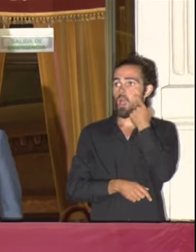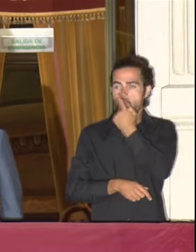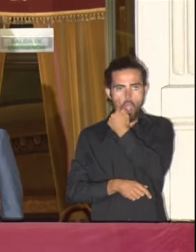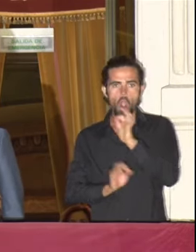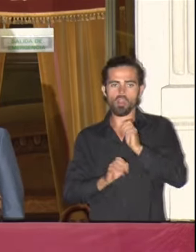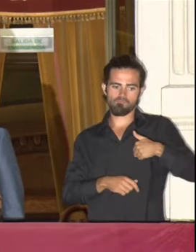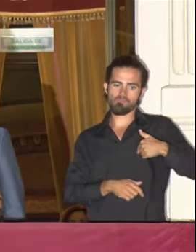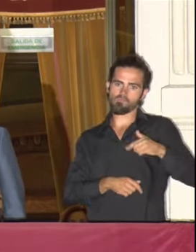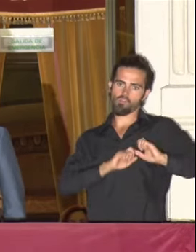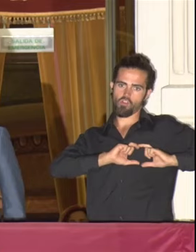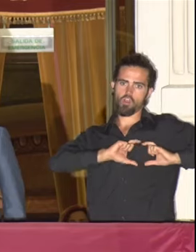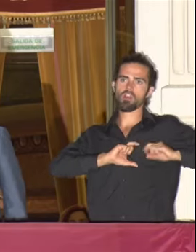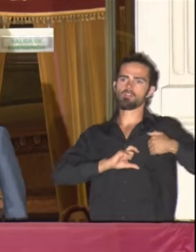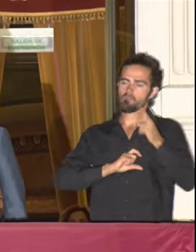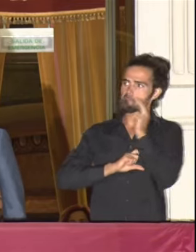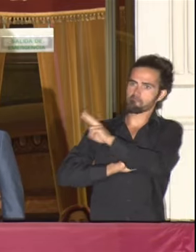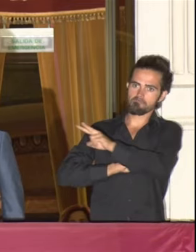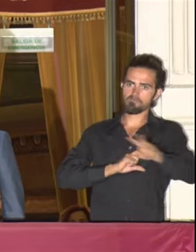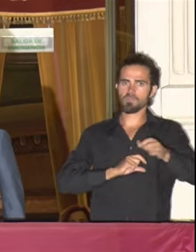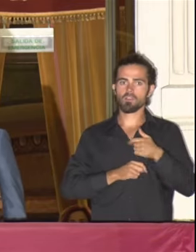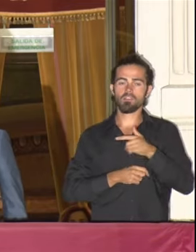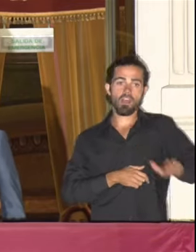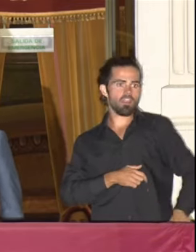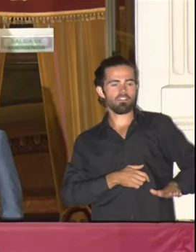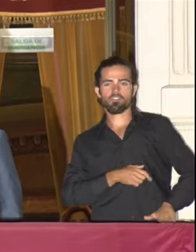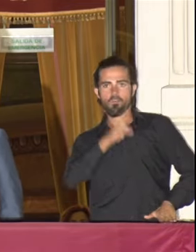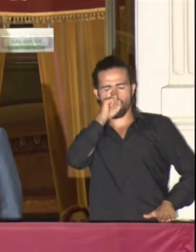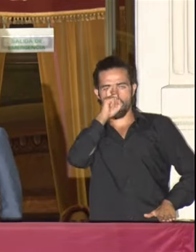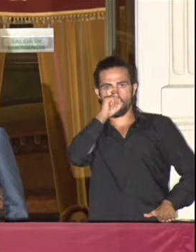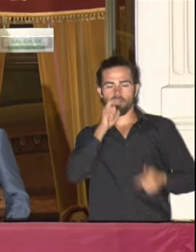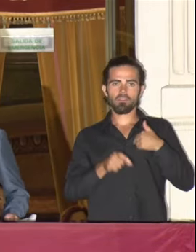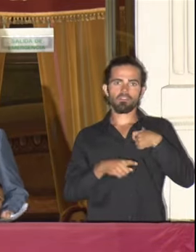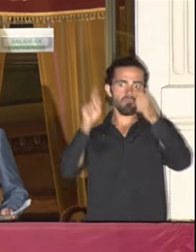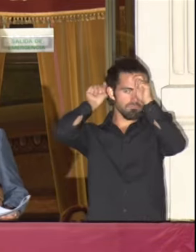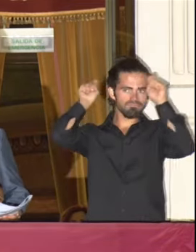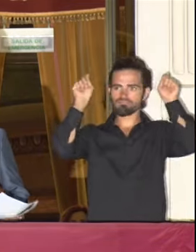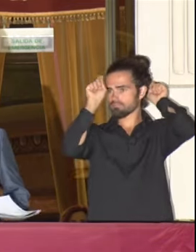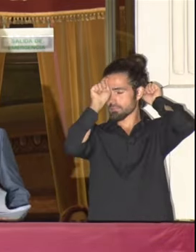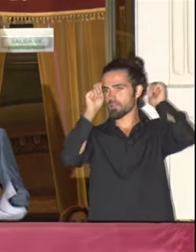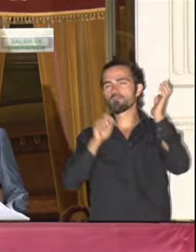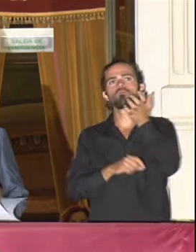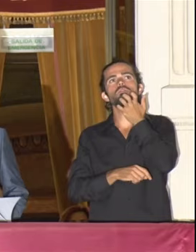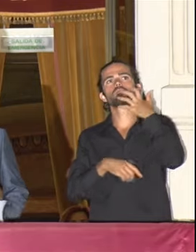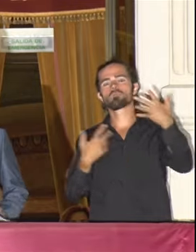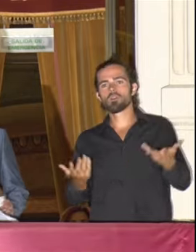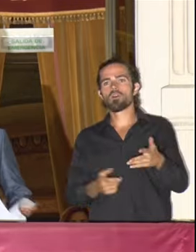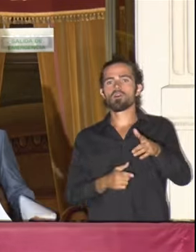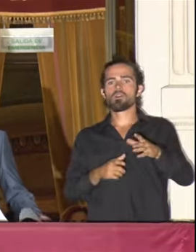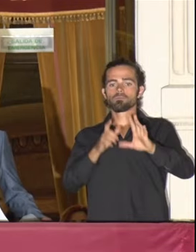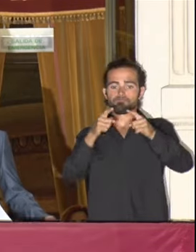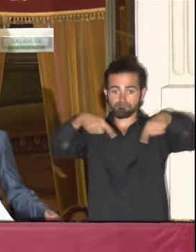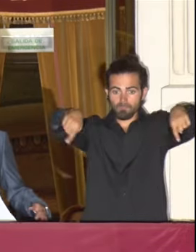del corazón. Me recuerda a mi niñez y me transformo cuando voy a esos lugares. Sitios como el Círculo